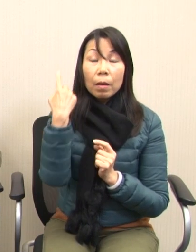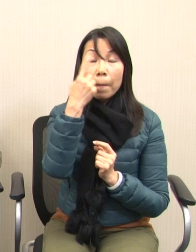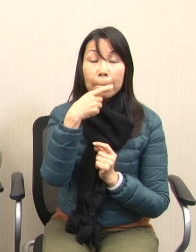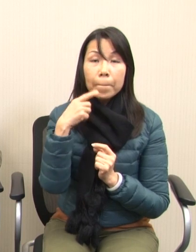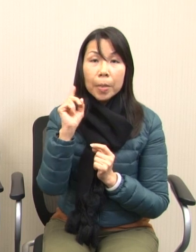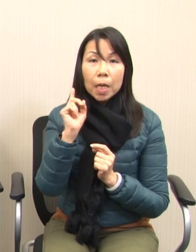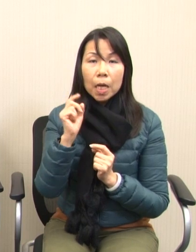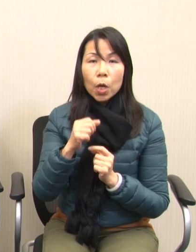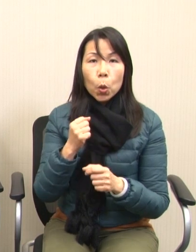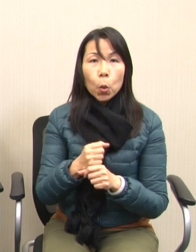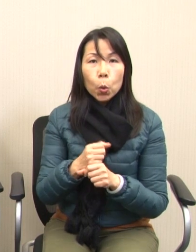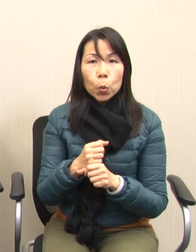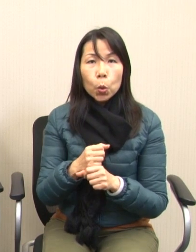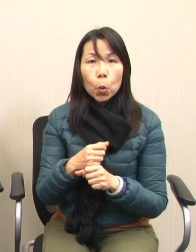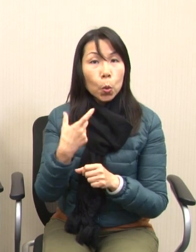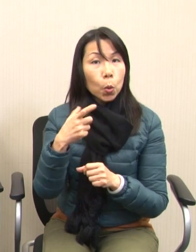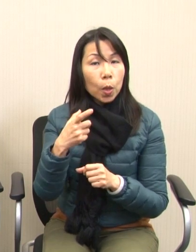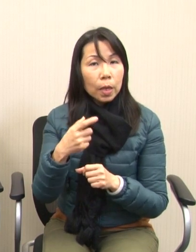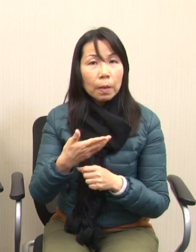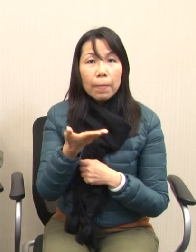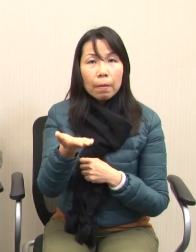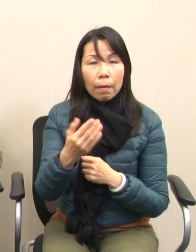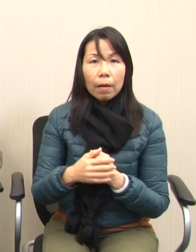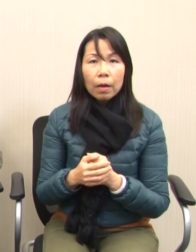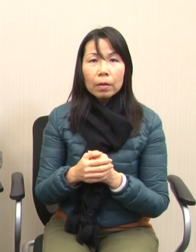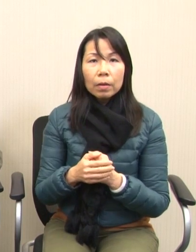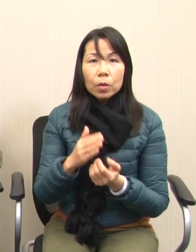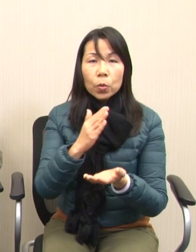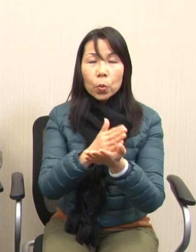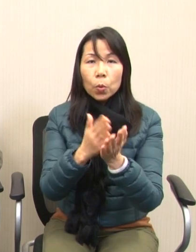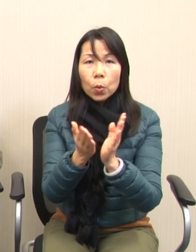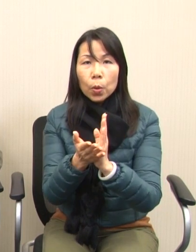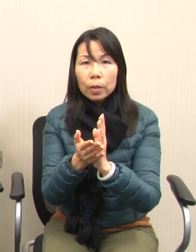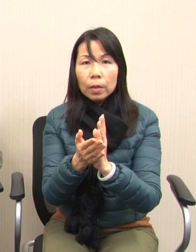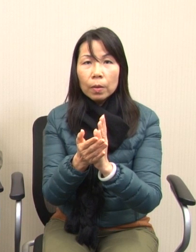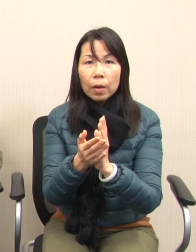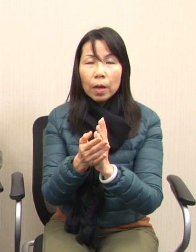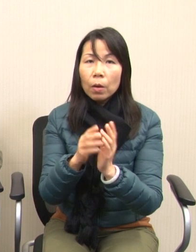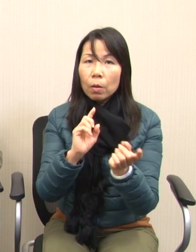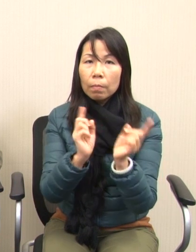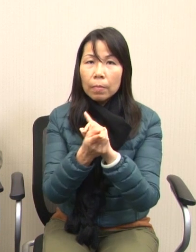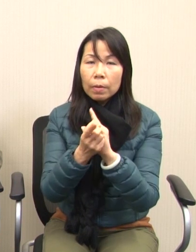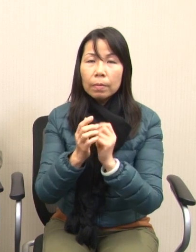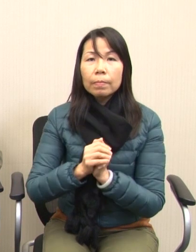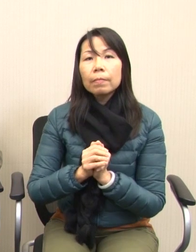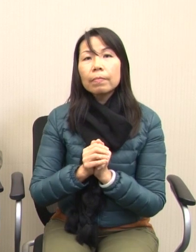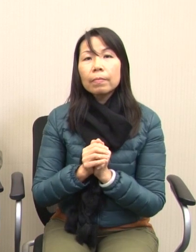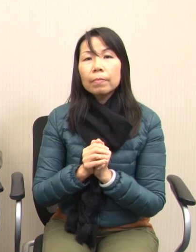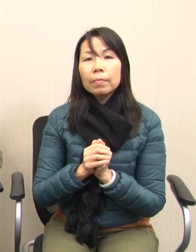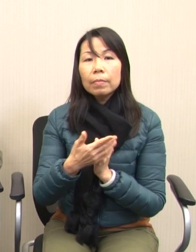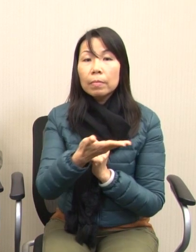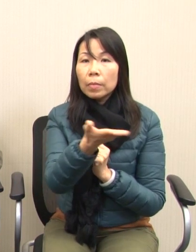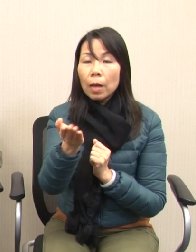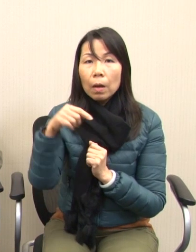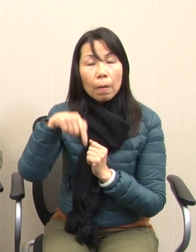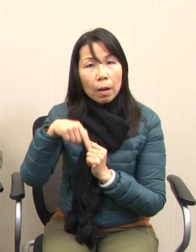you? It's all about the exchange. 話俾你聽，你哋今日